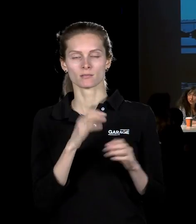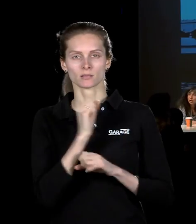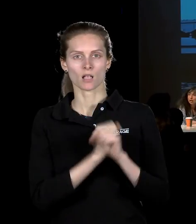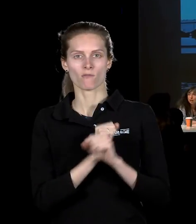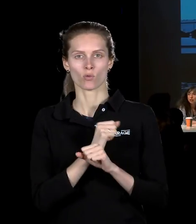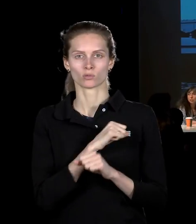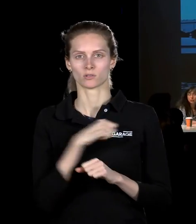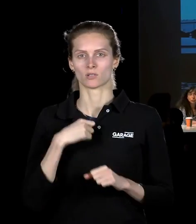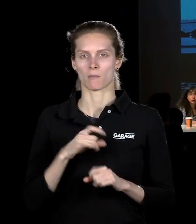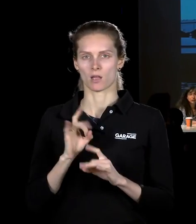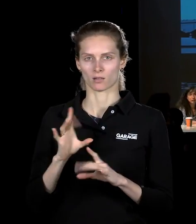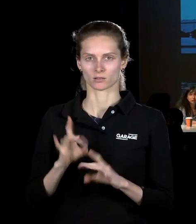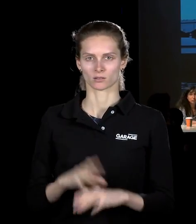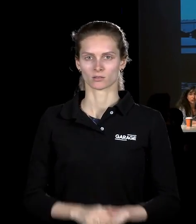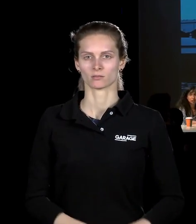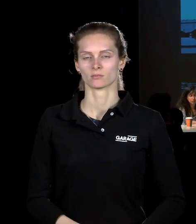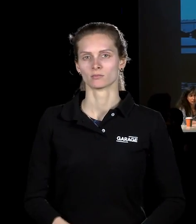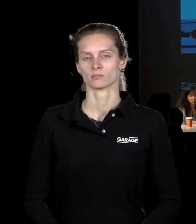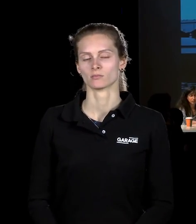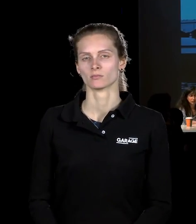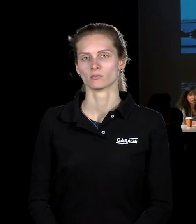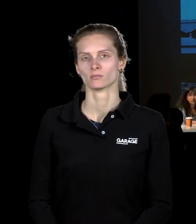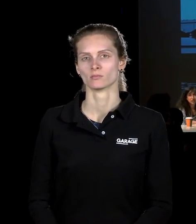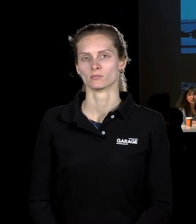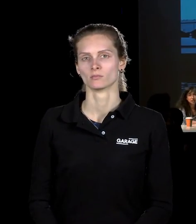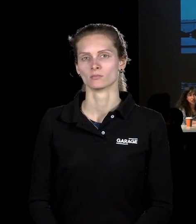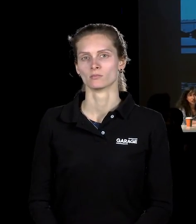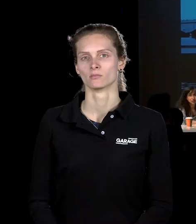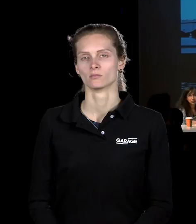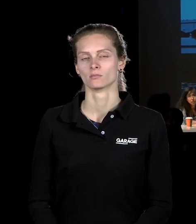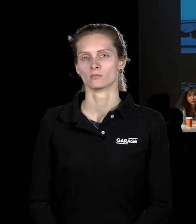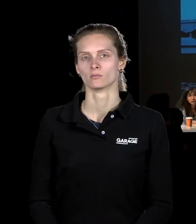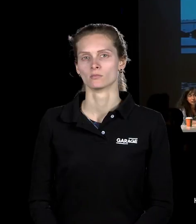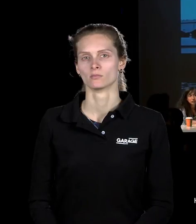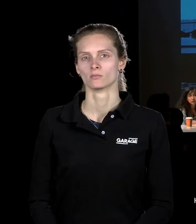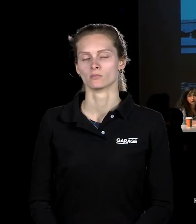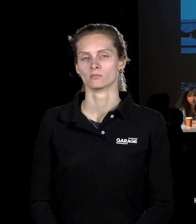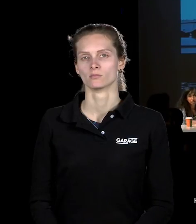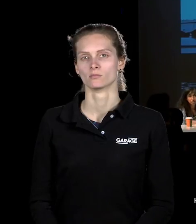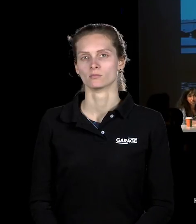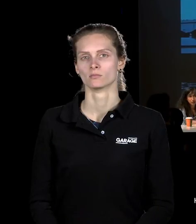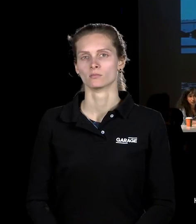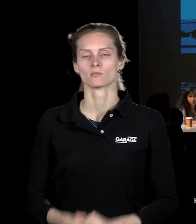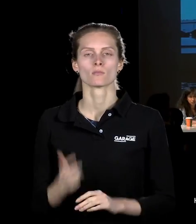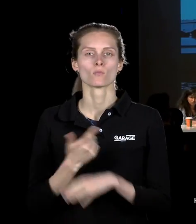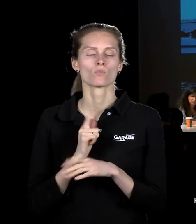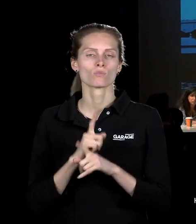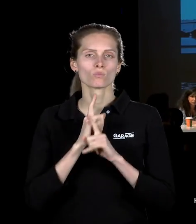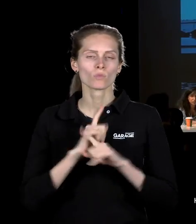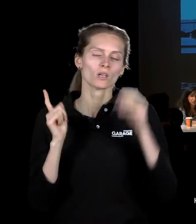за себя, абсолютно не как бы депсихологизированность этих работ, хотя довольно странно, собственно